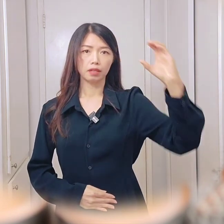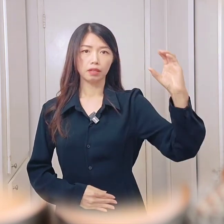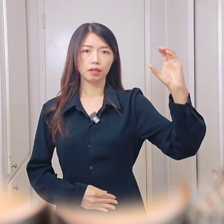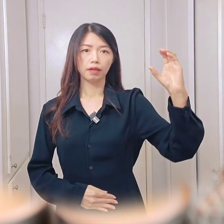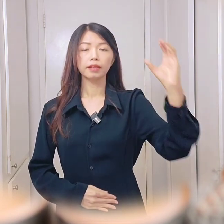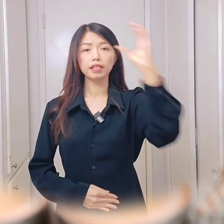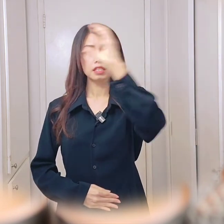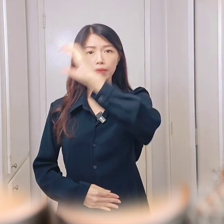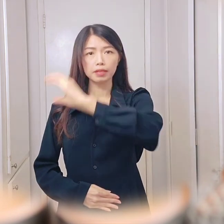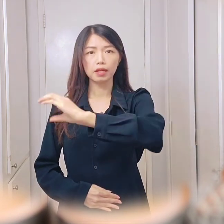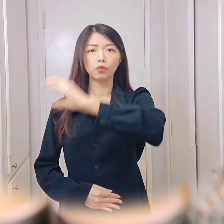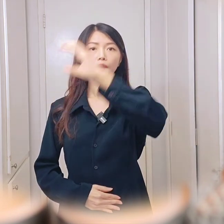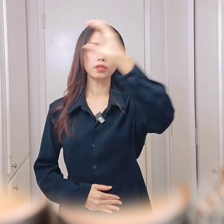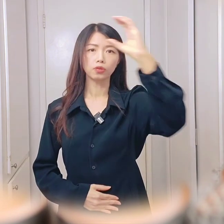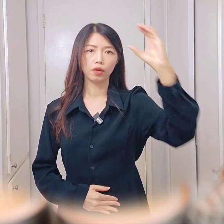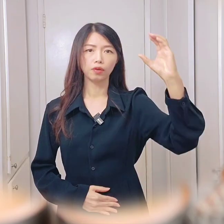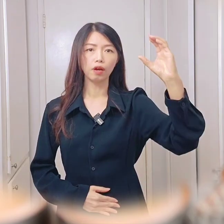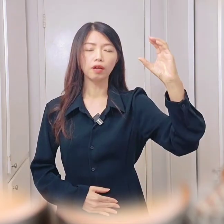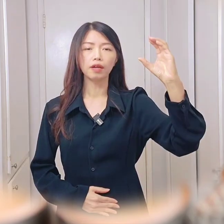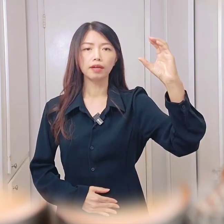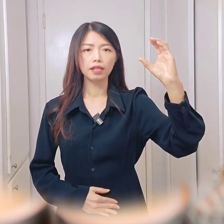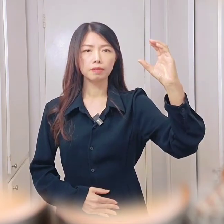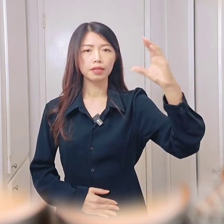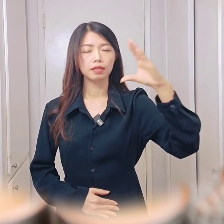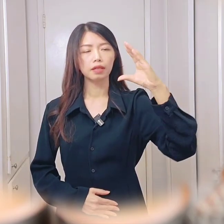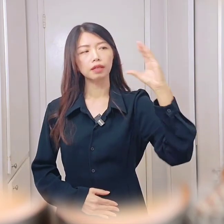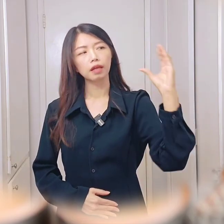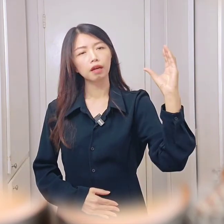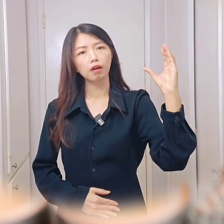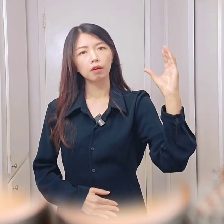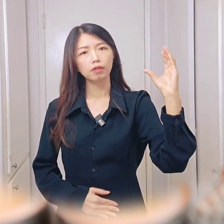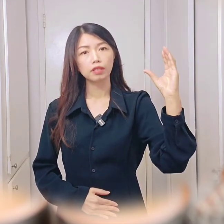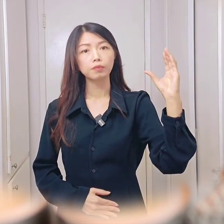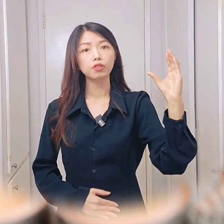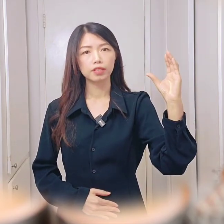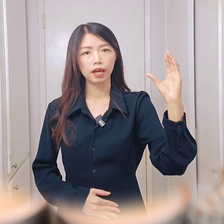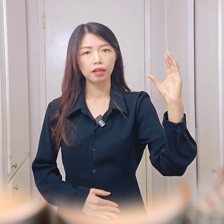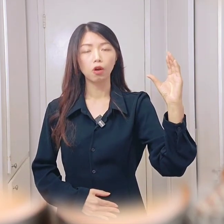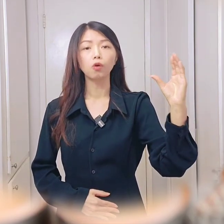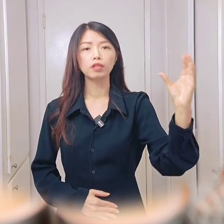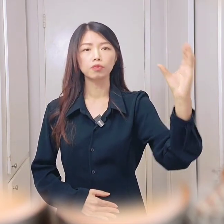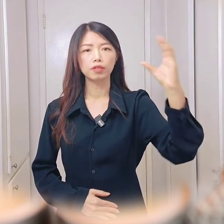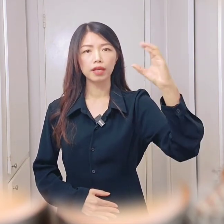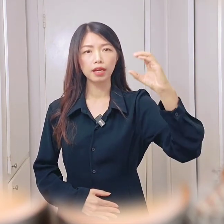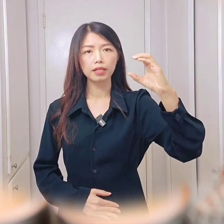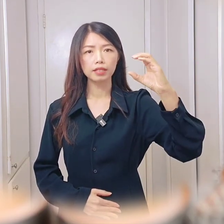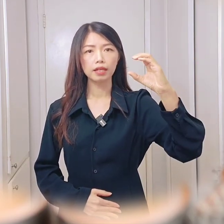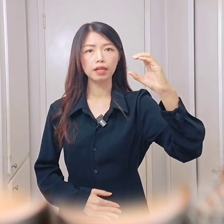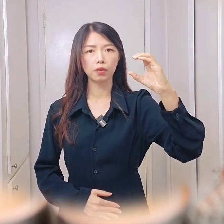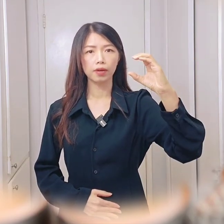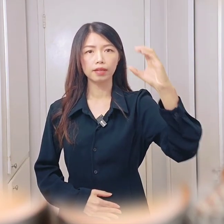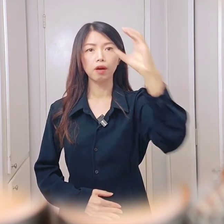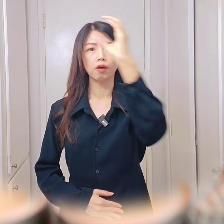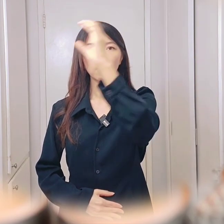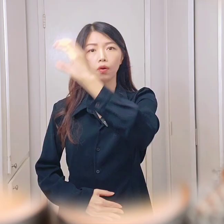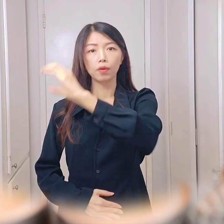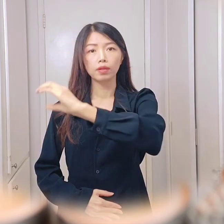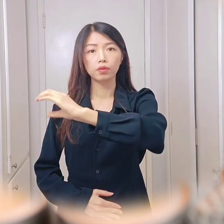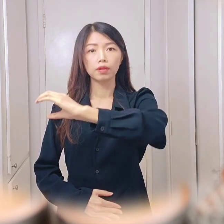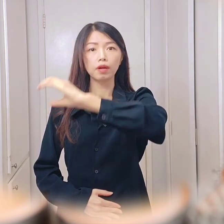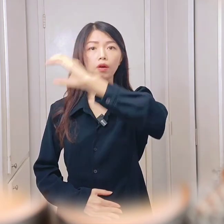크리스마스 크리스마스라고 하셔도 되고요. 크리스마스는 지문자, 영어 지문자 C를